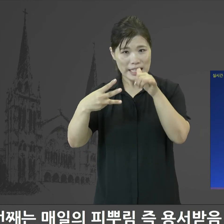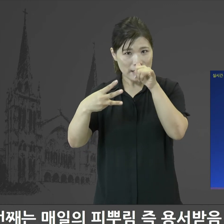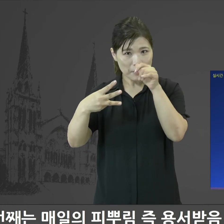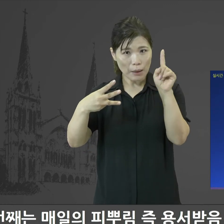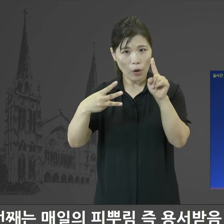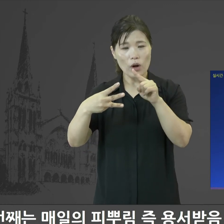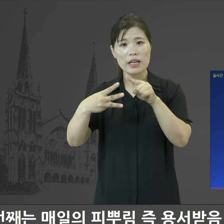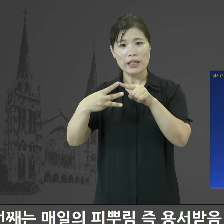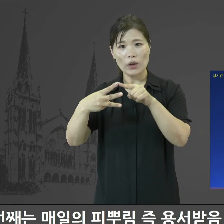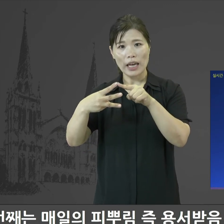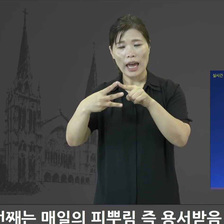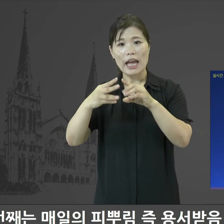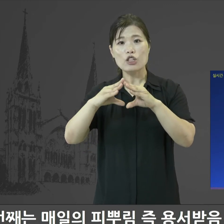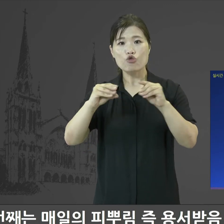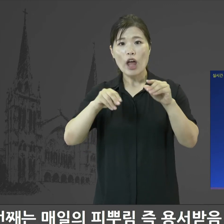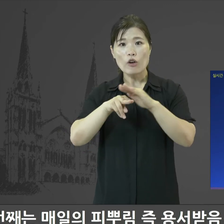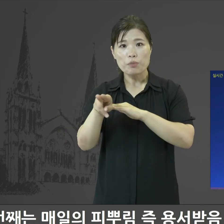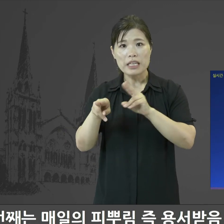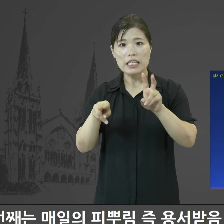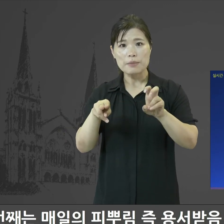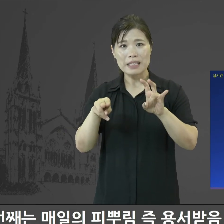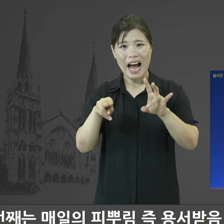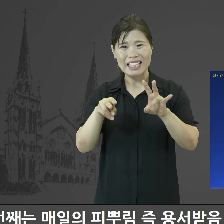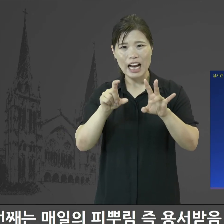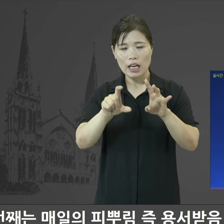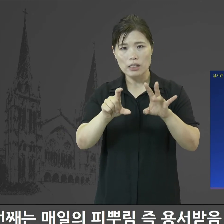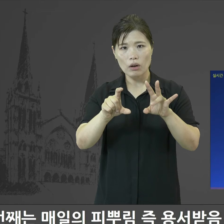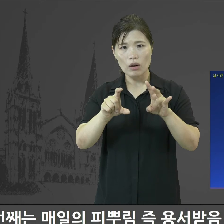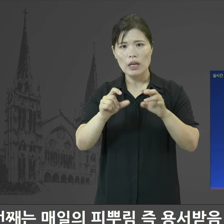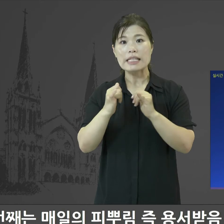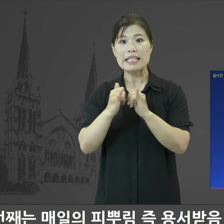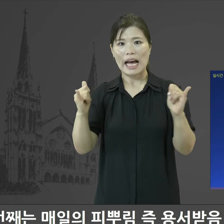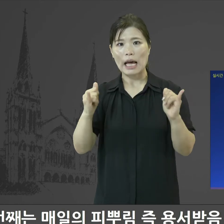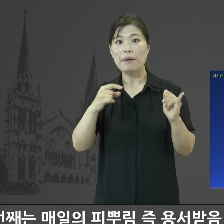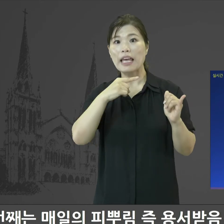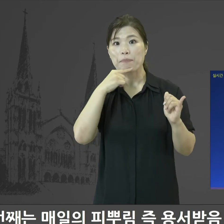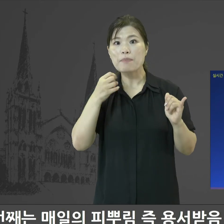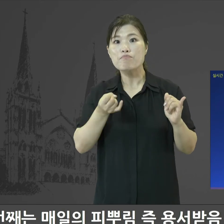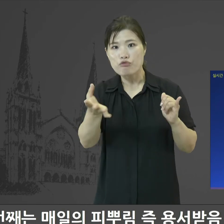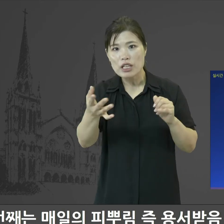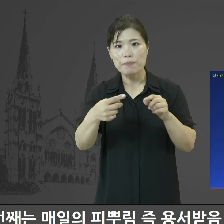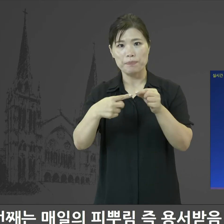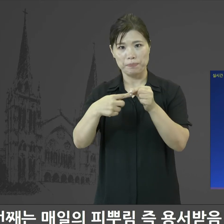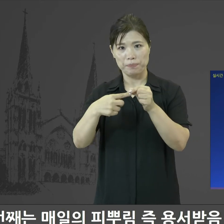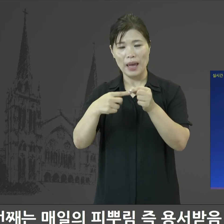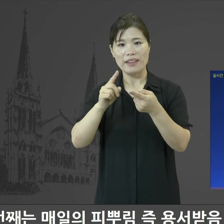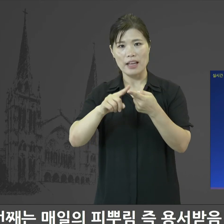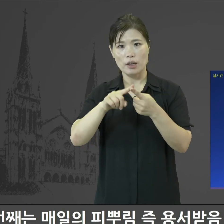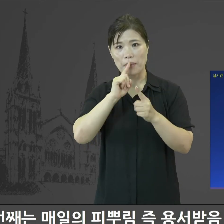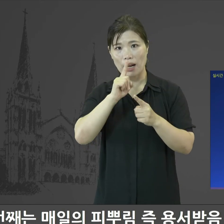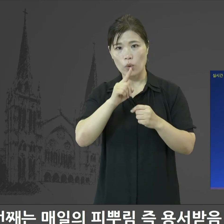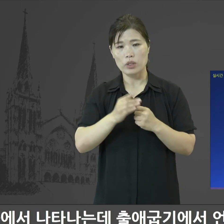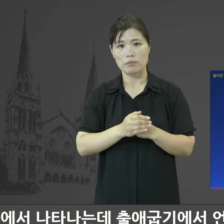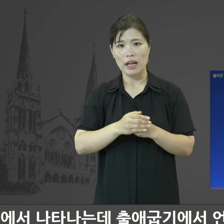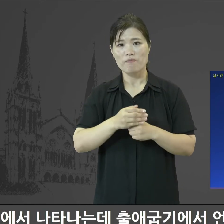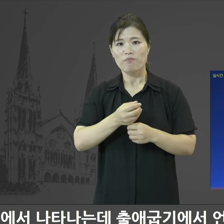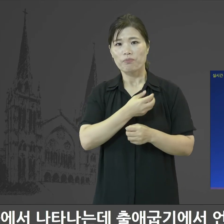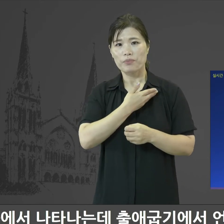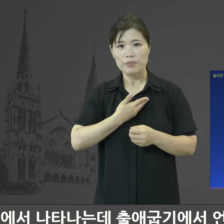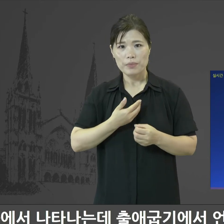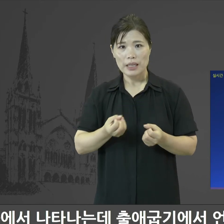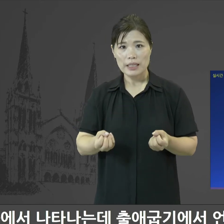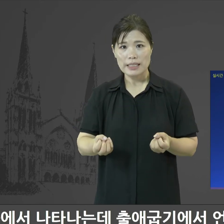출애굽기 24장에서 하나님과 이스라엘 백성의 언약을 최초로 맺을 때, 그리고 출애굽기 29장에서 제사장으로서 아론과